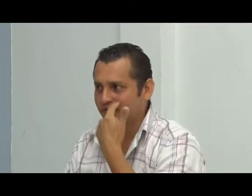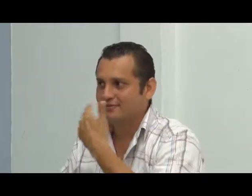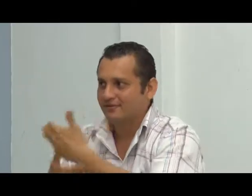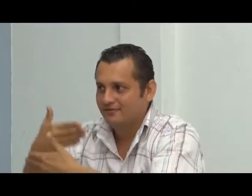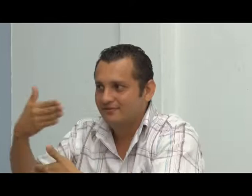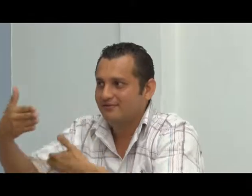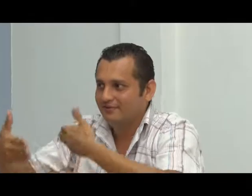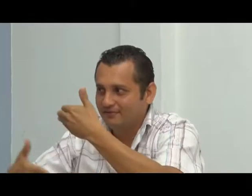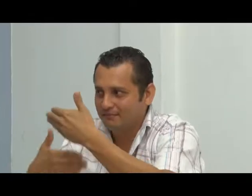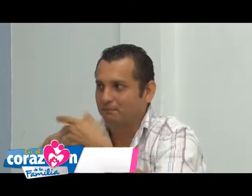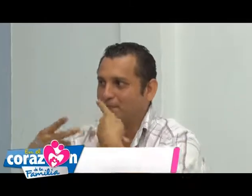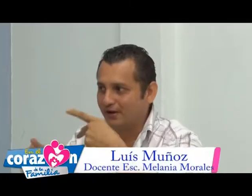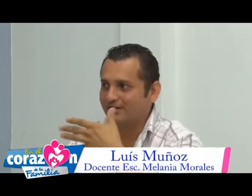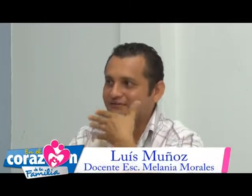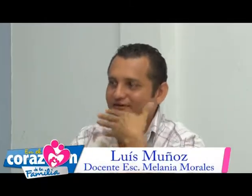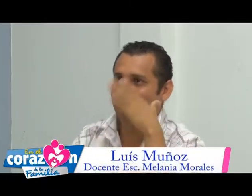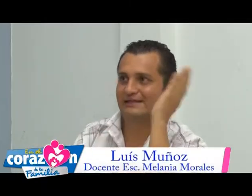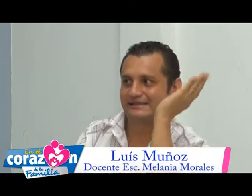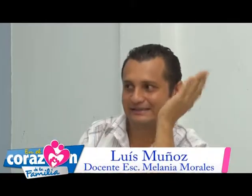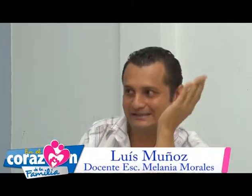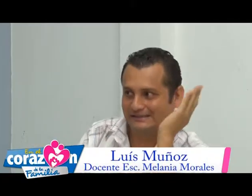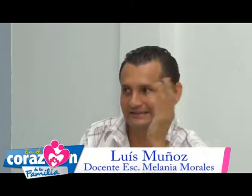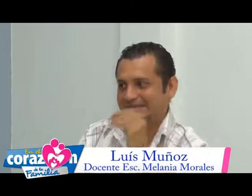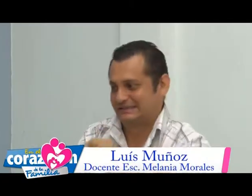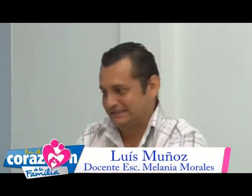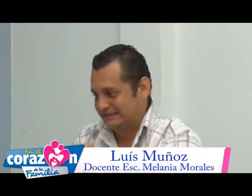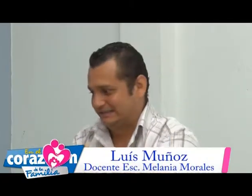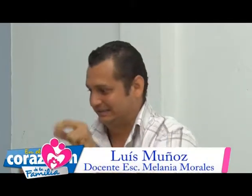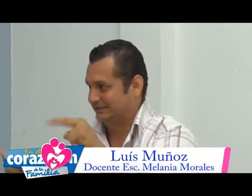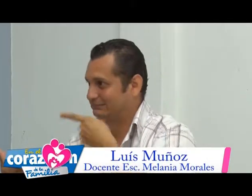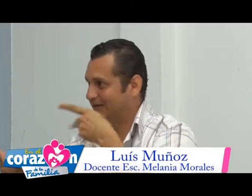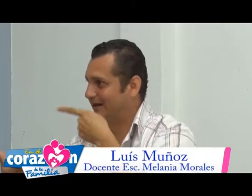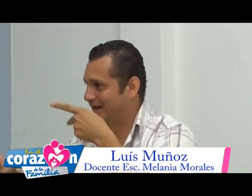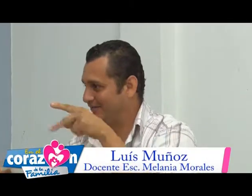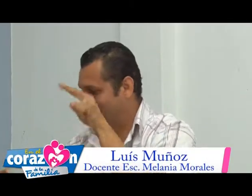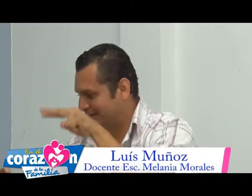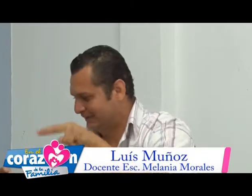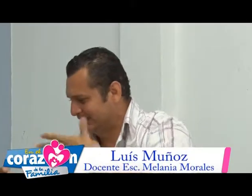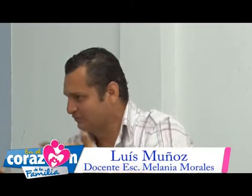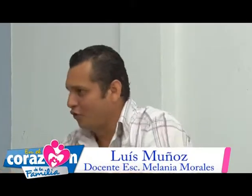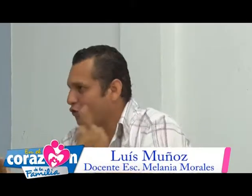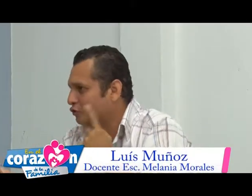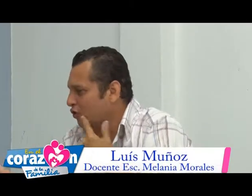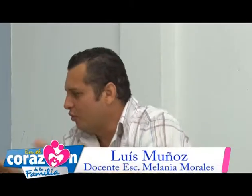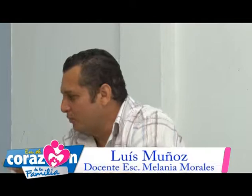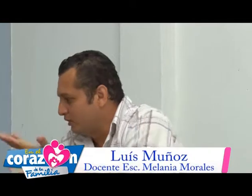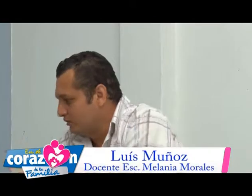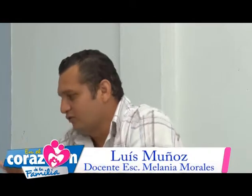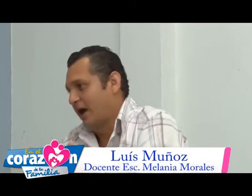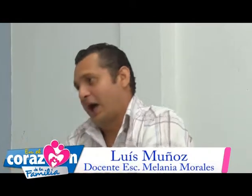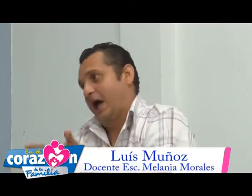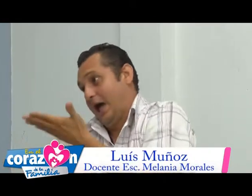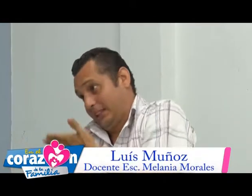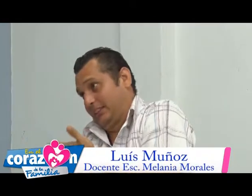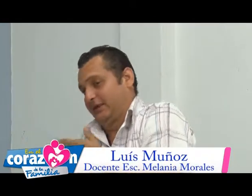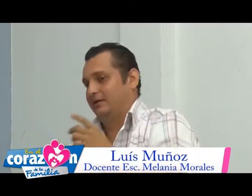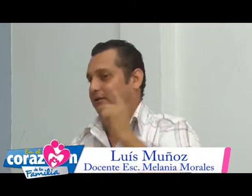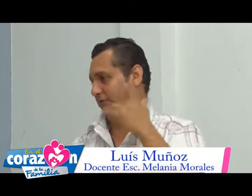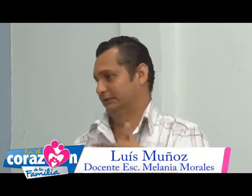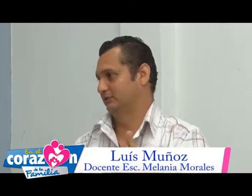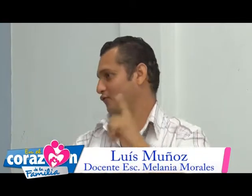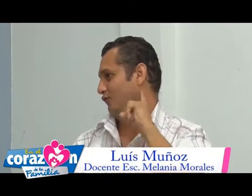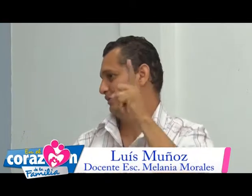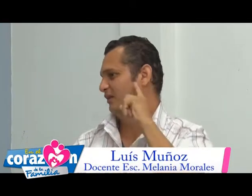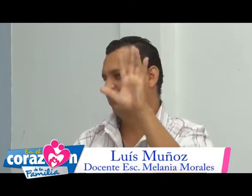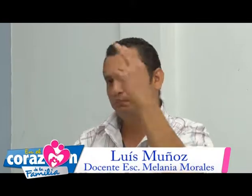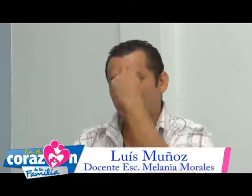diferentes. Pero empecé a conocer, fui relacionándome, fue difícil cuando habían las exposiciones, las palabras. Yo sordo, ¿cómo puedo